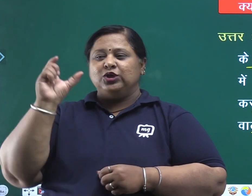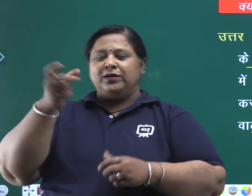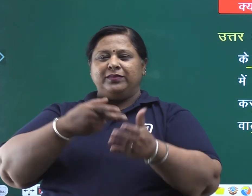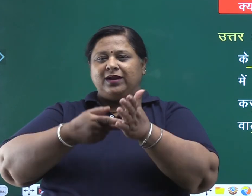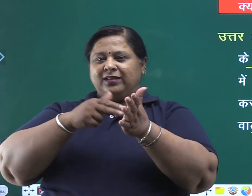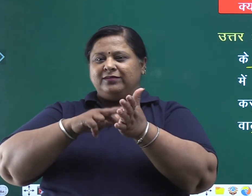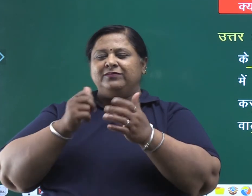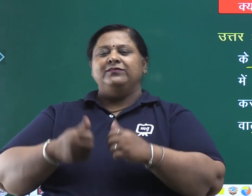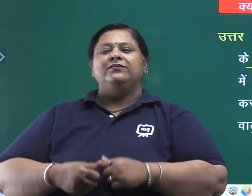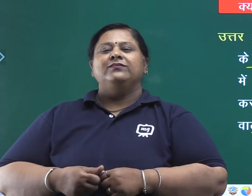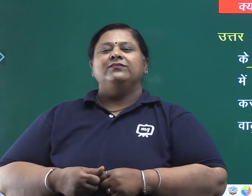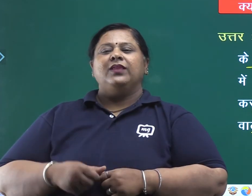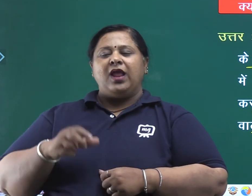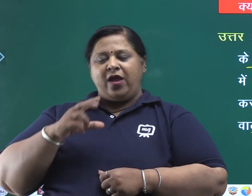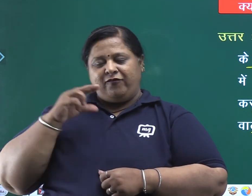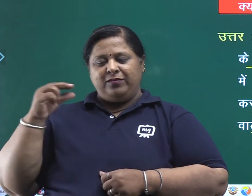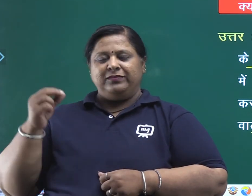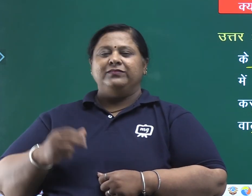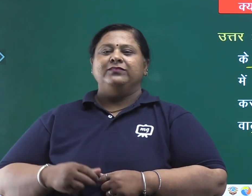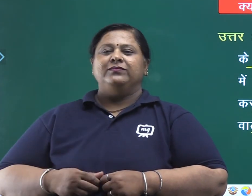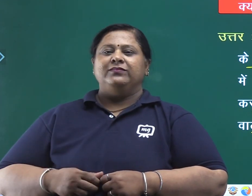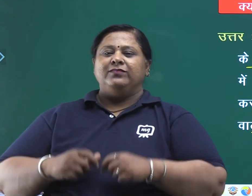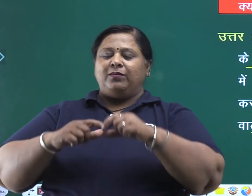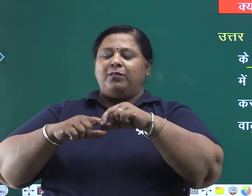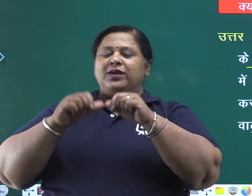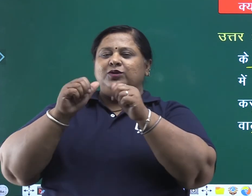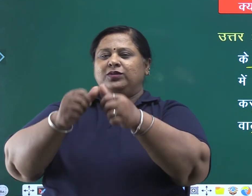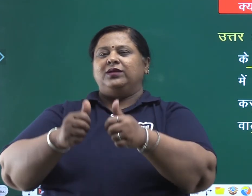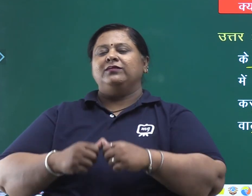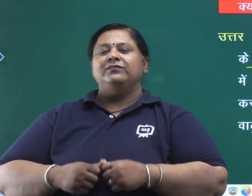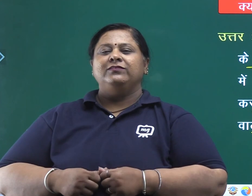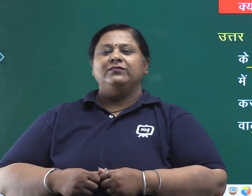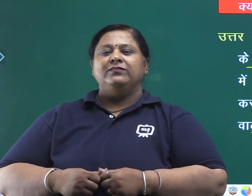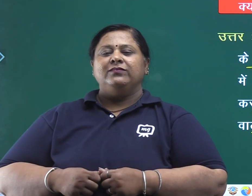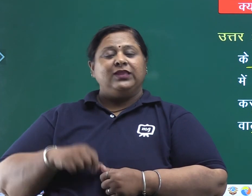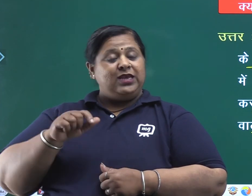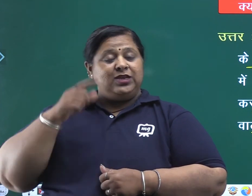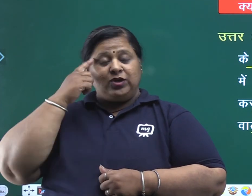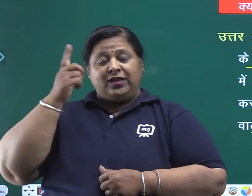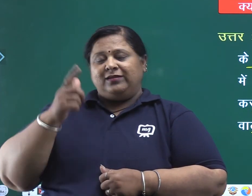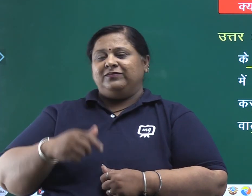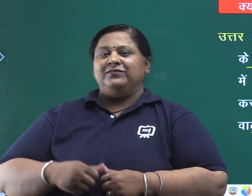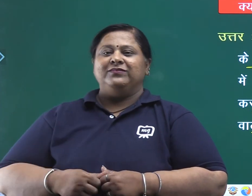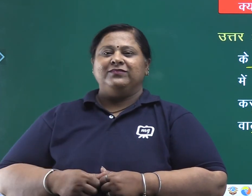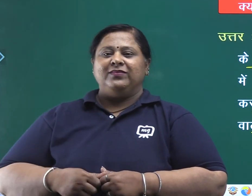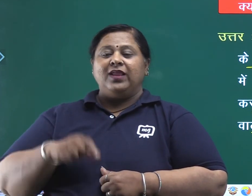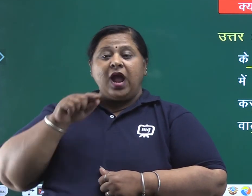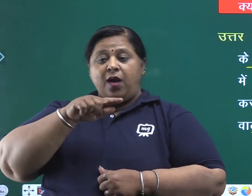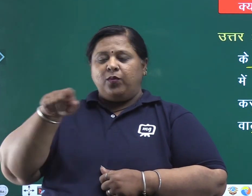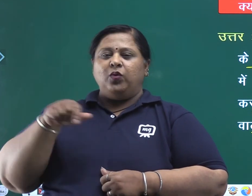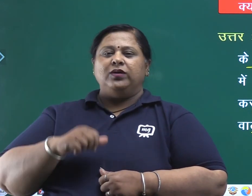शब्दार्थ एवं प्रश्नोत्तर यहाँ जाने।